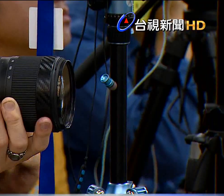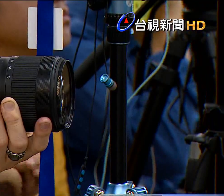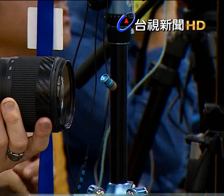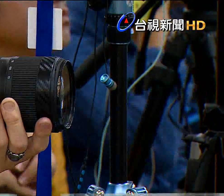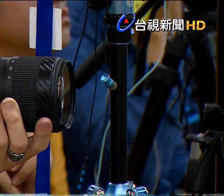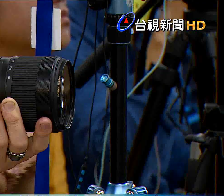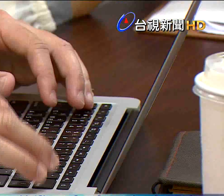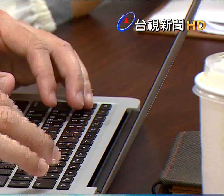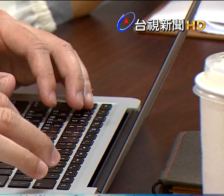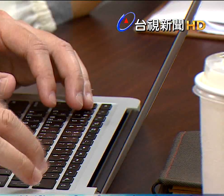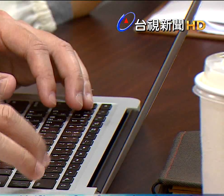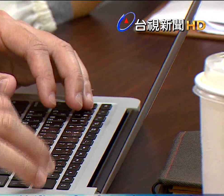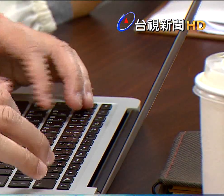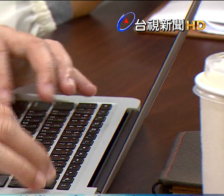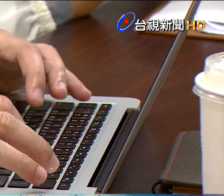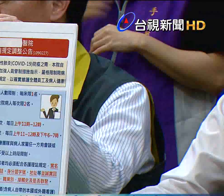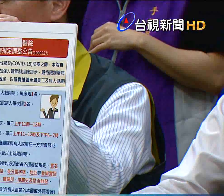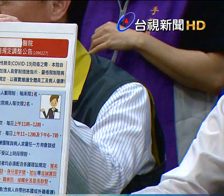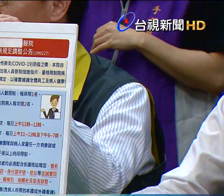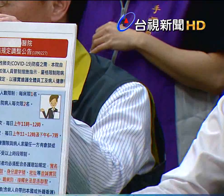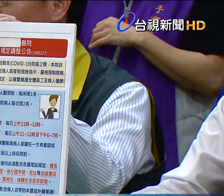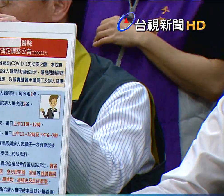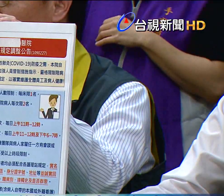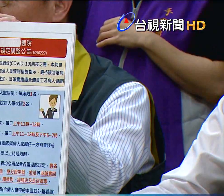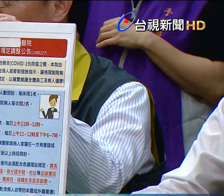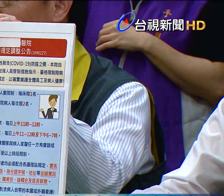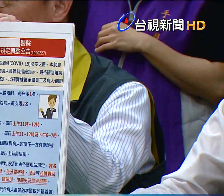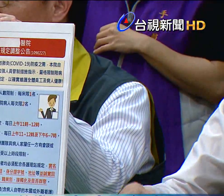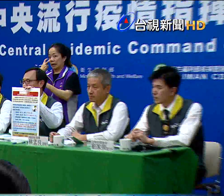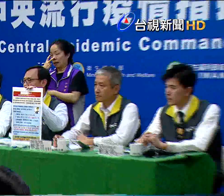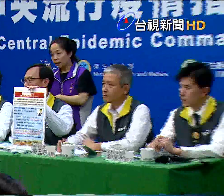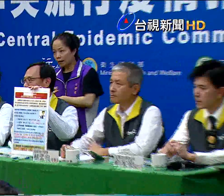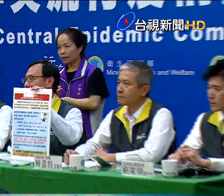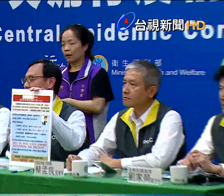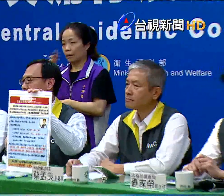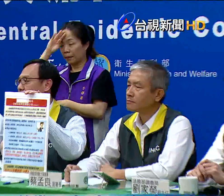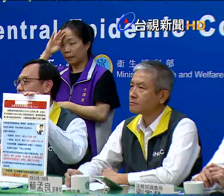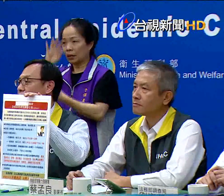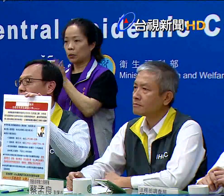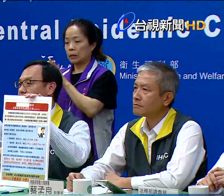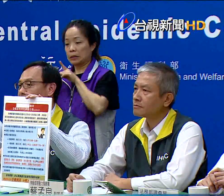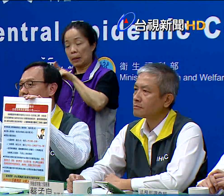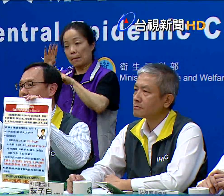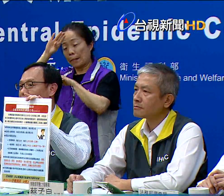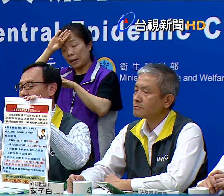第34例又出现不明感染源，能否循线追查防堵成为隐忧。记者陈子凡、林一兴、刘伟成台北报道。